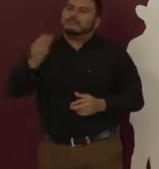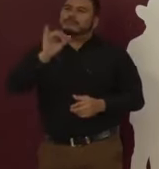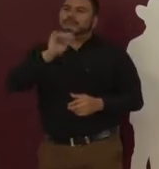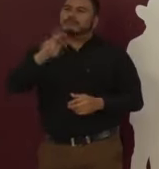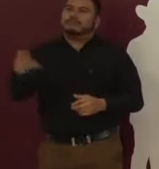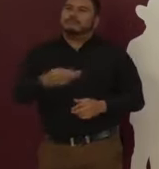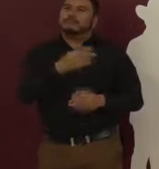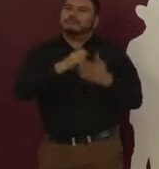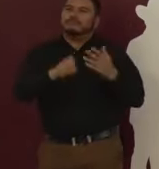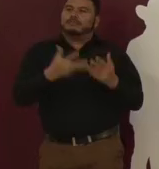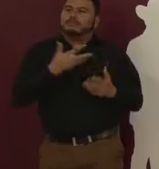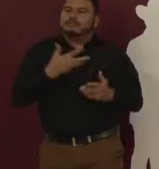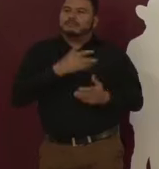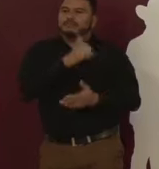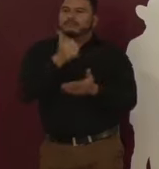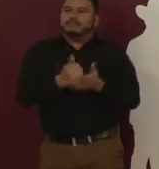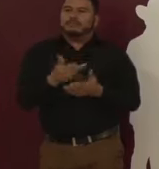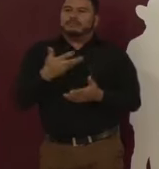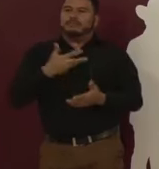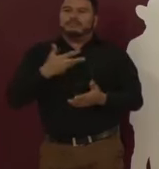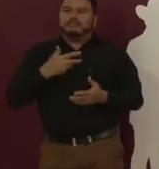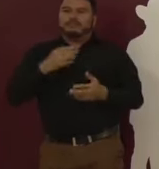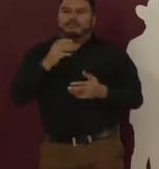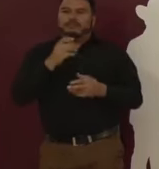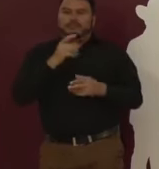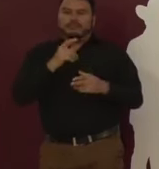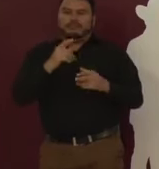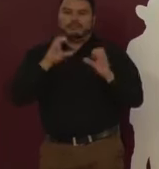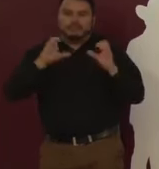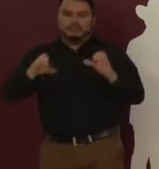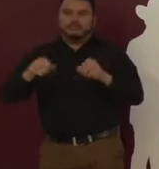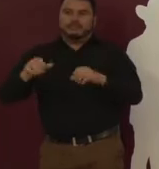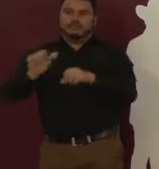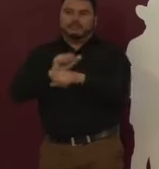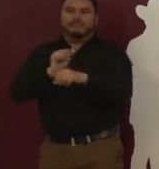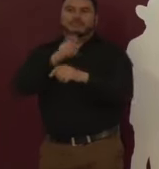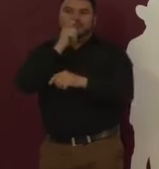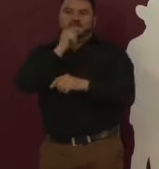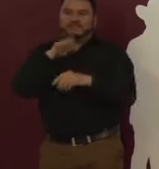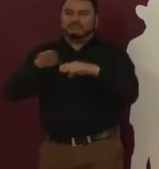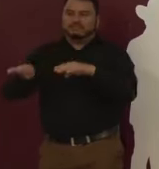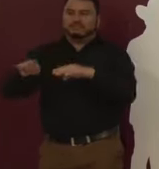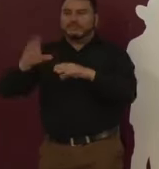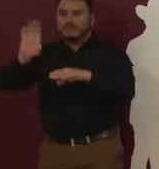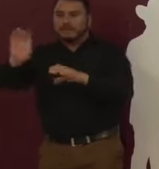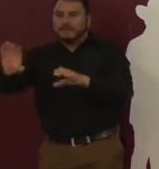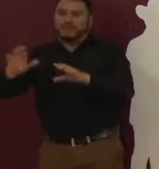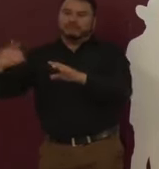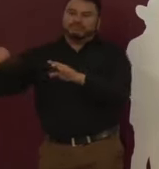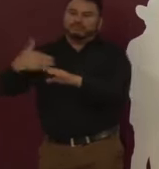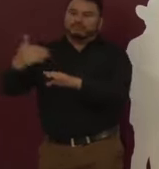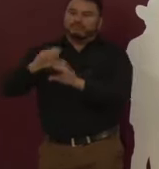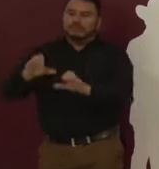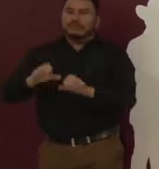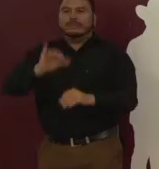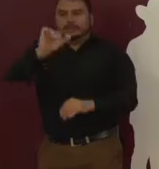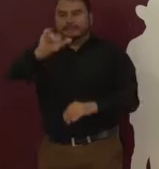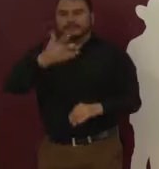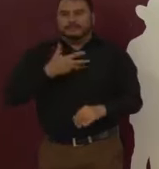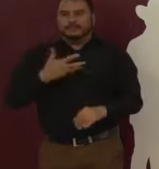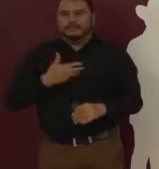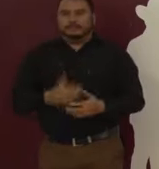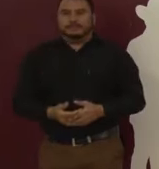Sí, los va a ver. Definitivamente lo va a ver. Vamos a